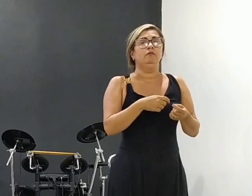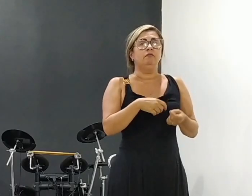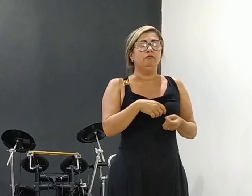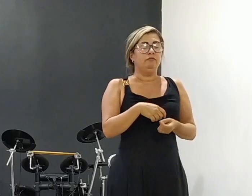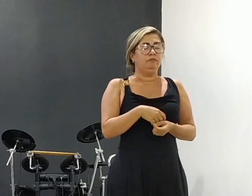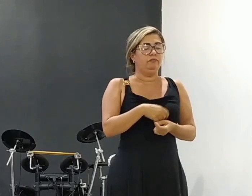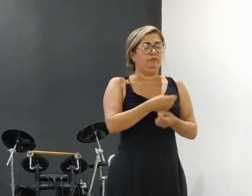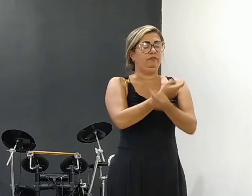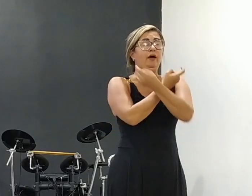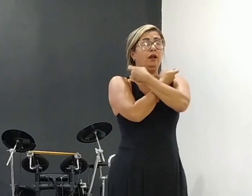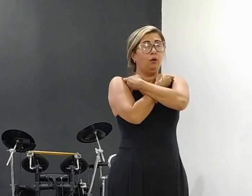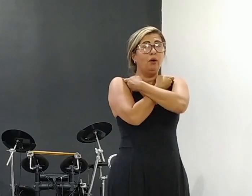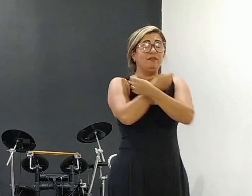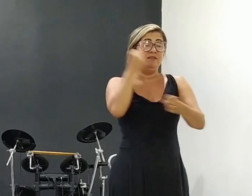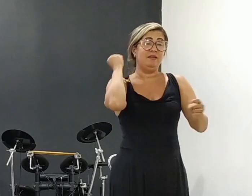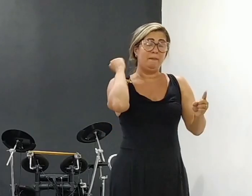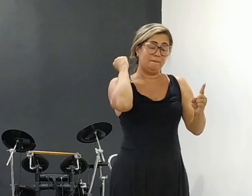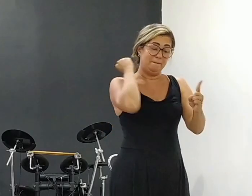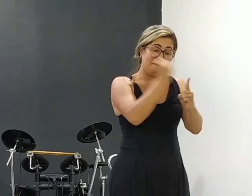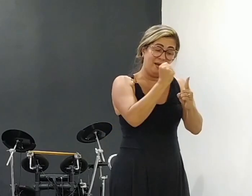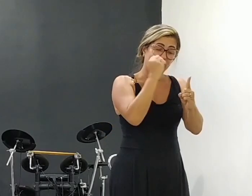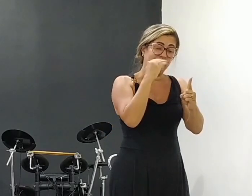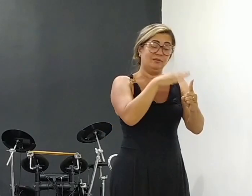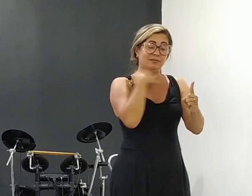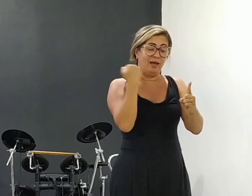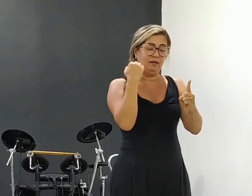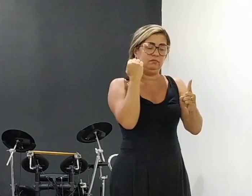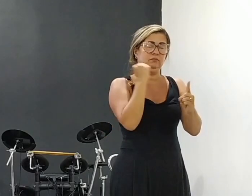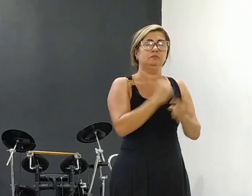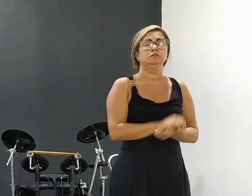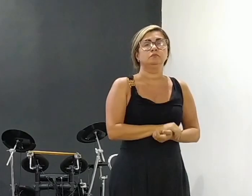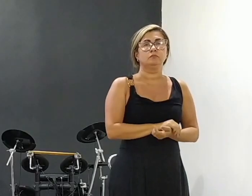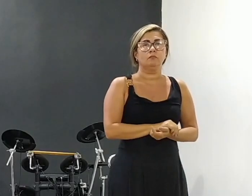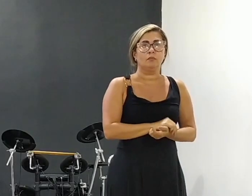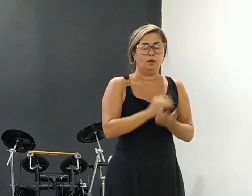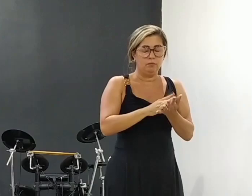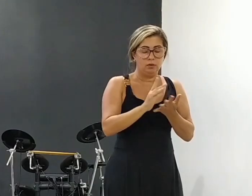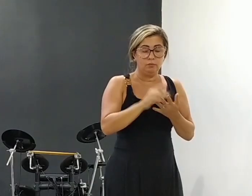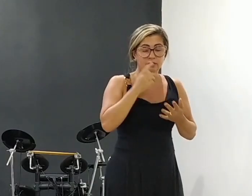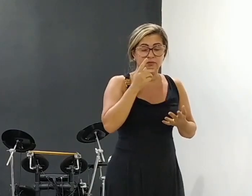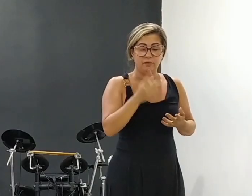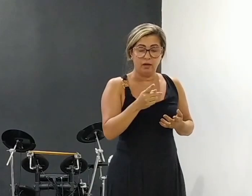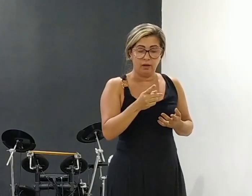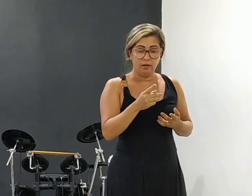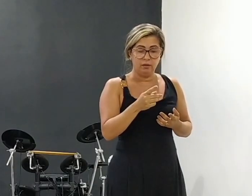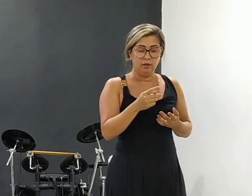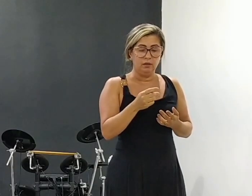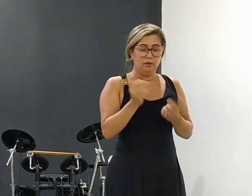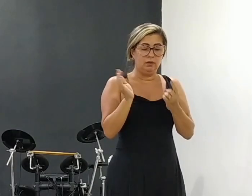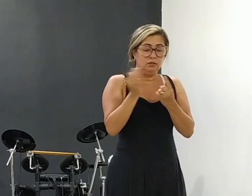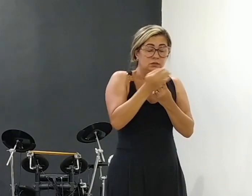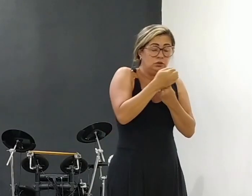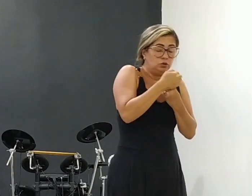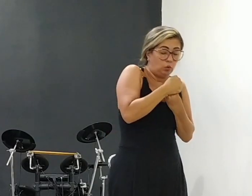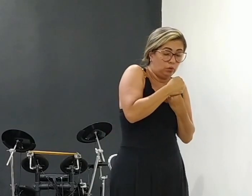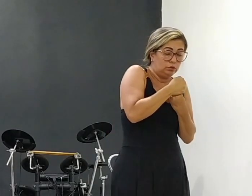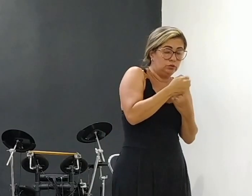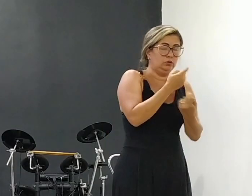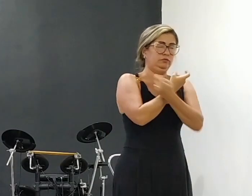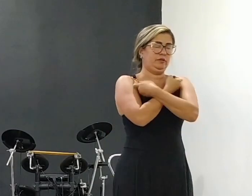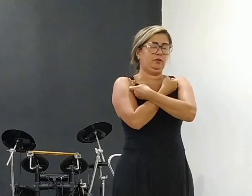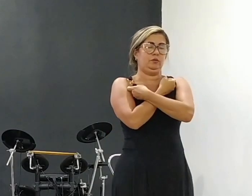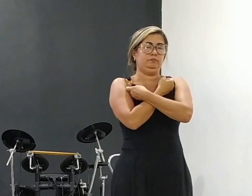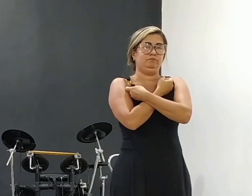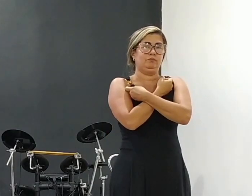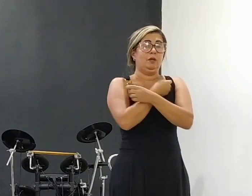aí, a Bíblia começa a trazer a sua história, falando então que ele se esconde de Faraó. Mas a Bíblia fala